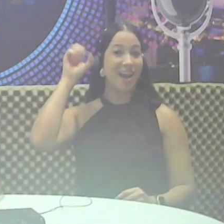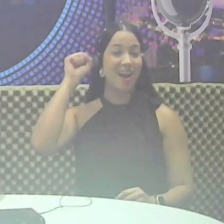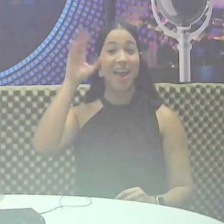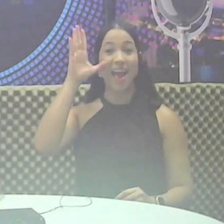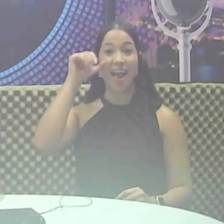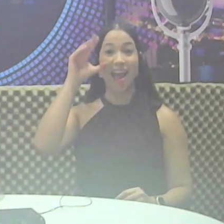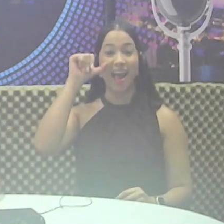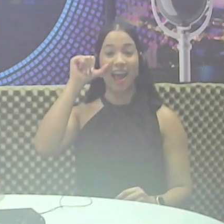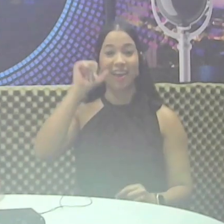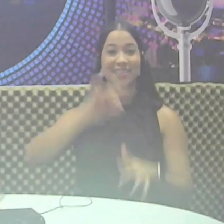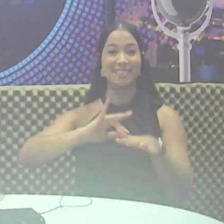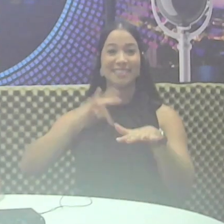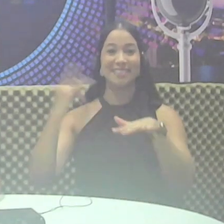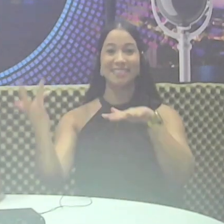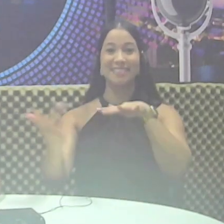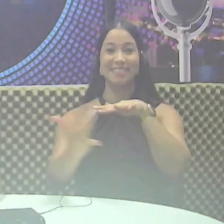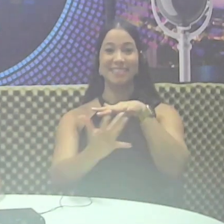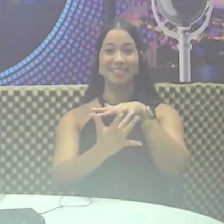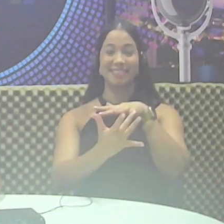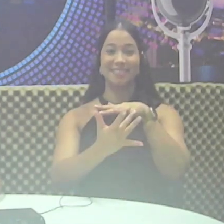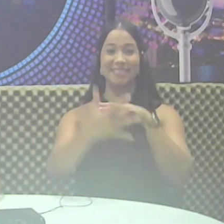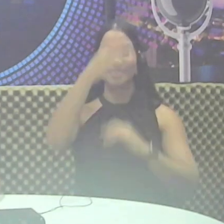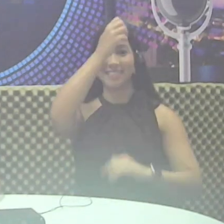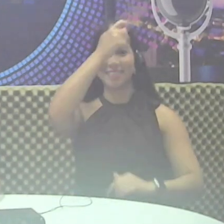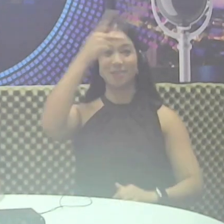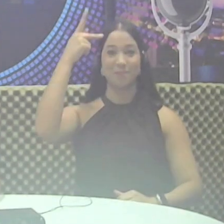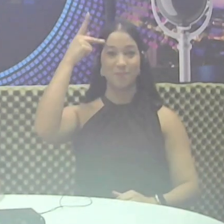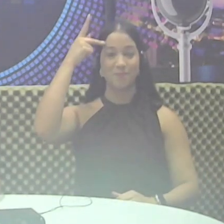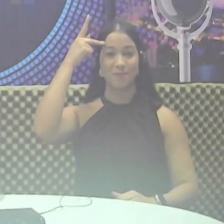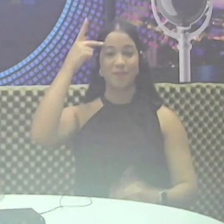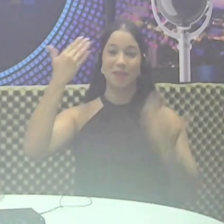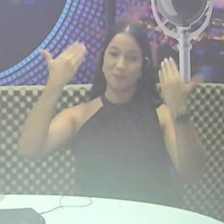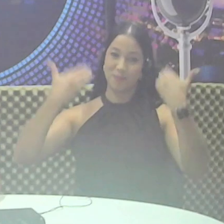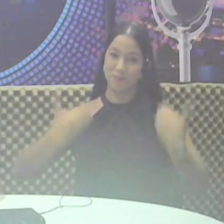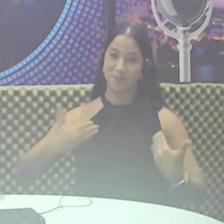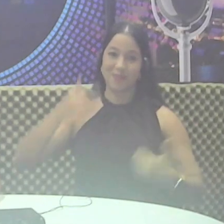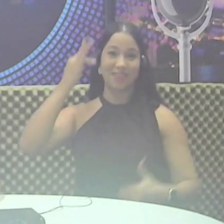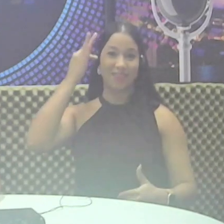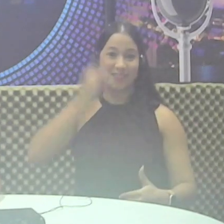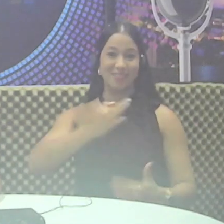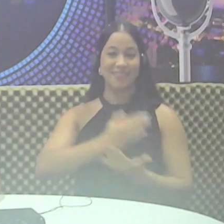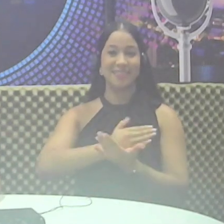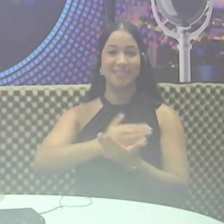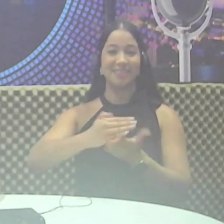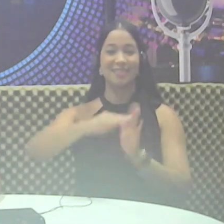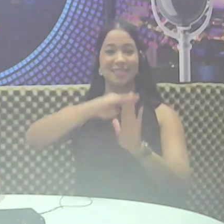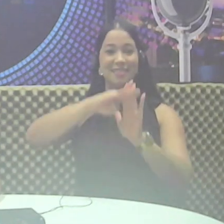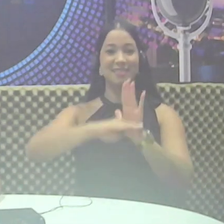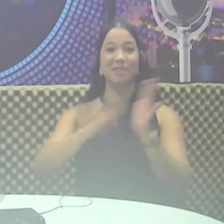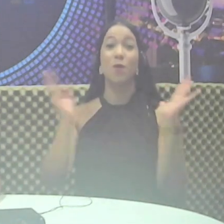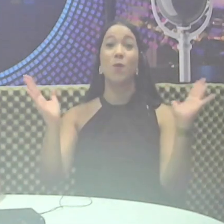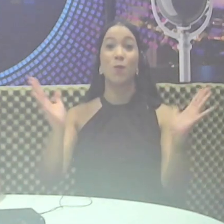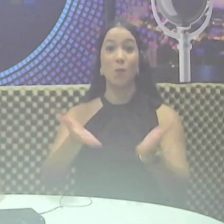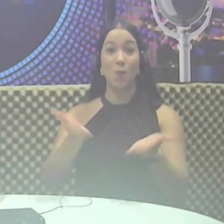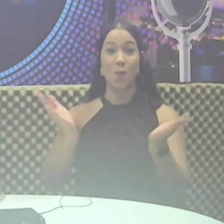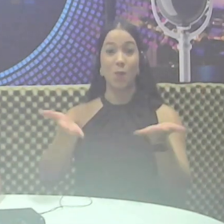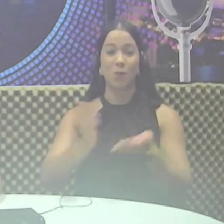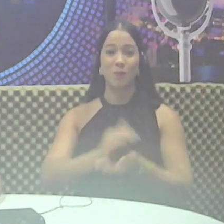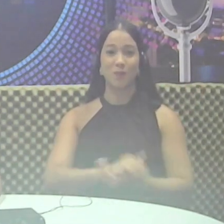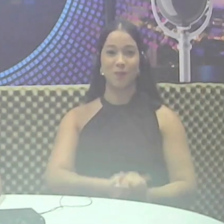espectadoras pelas redes sociais da Prefeitura. Eu sou o Fernando Cássio e começamos com os destaques da edição de